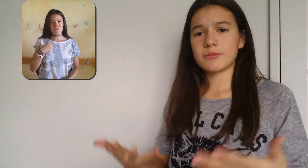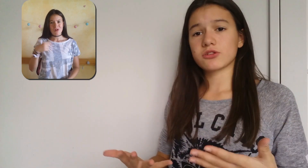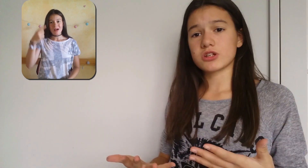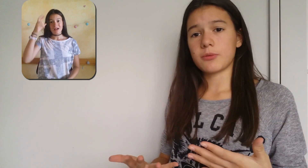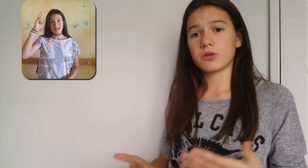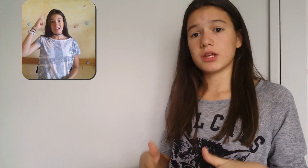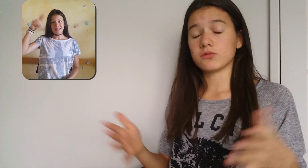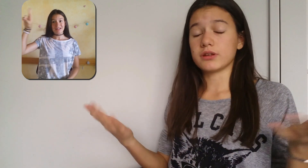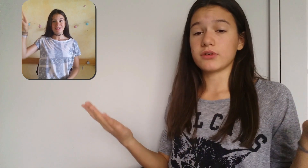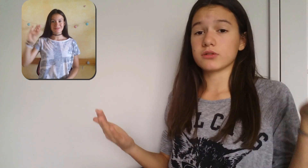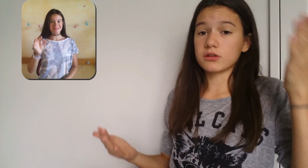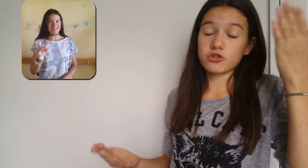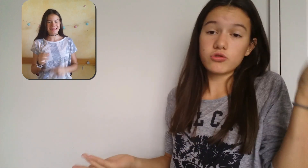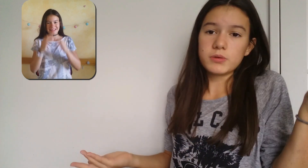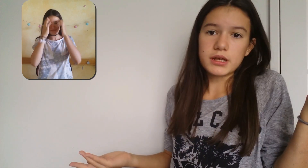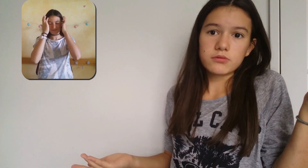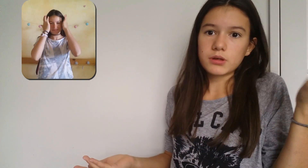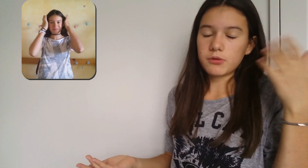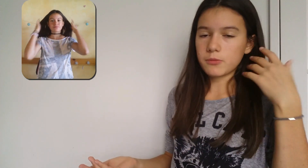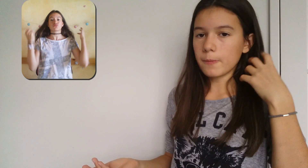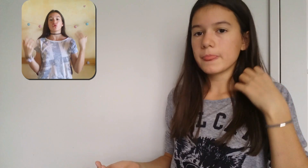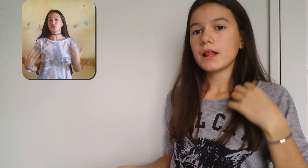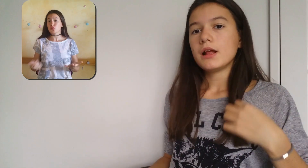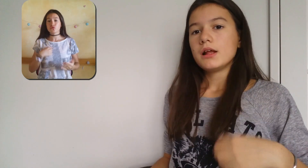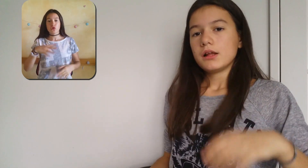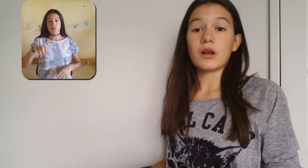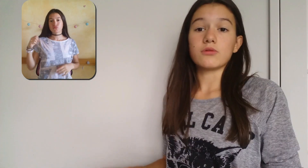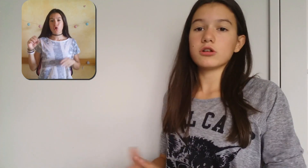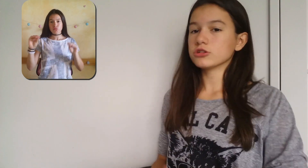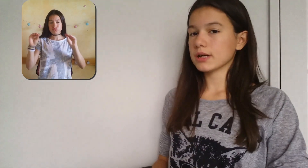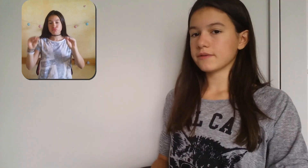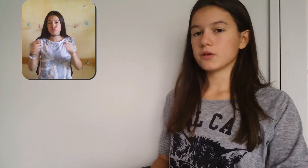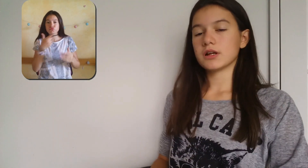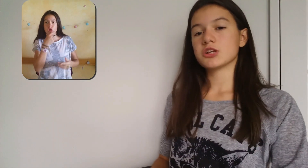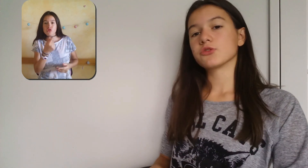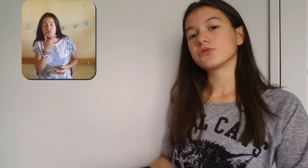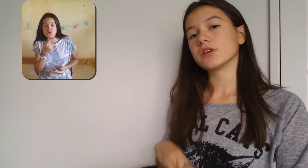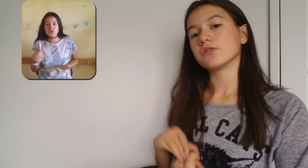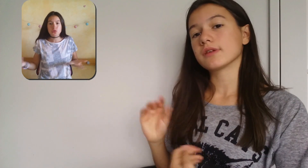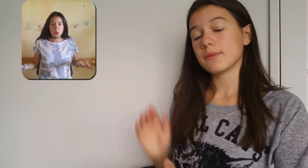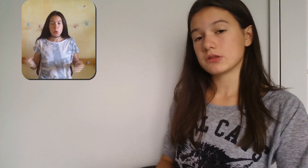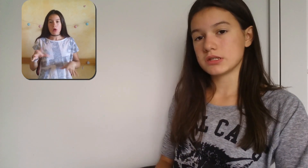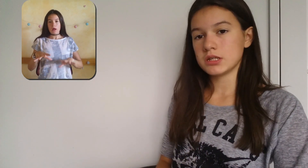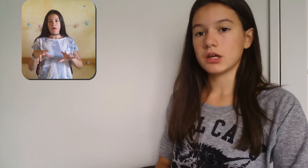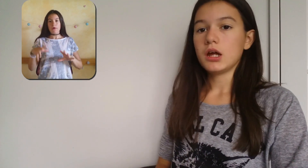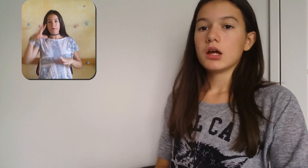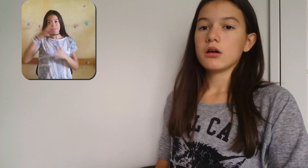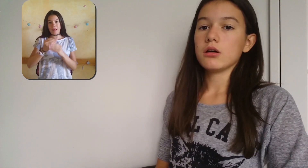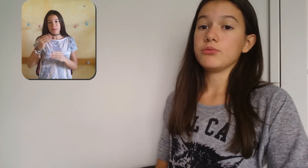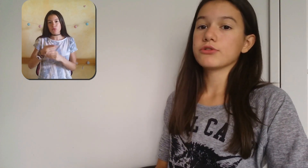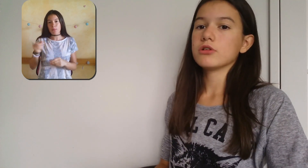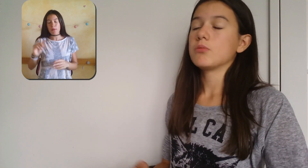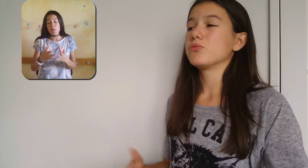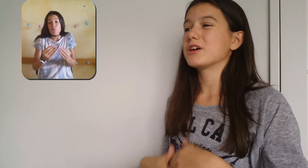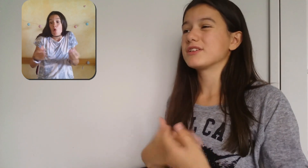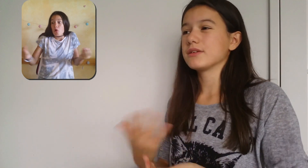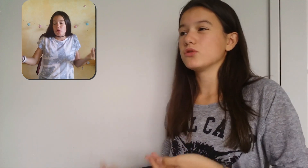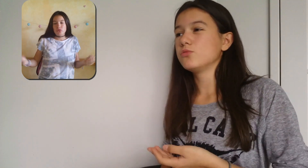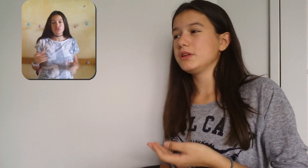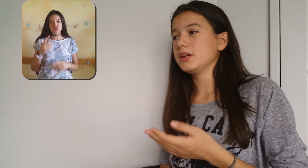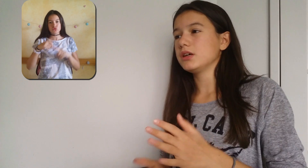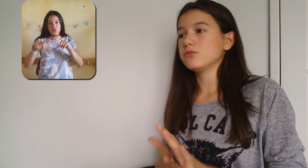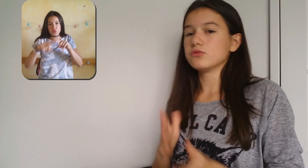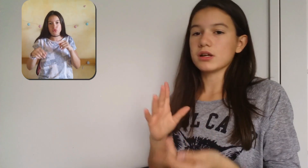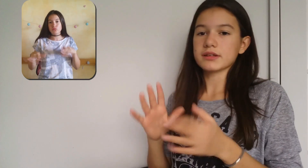j'utilisais jamais ce que j'apprenais, donc ça fait que je l'oubliais tout simplement. Voilà, donc quand je suis arrivée au collège, je me souvenais de très peu de signes, puisque la plupart je les